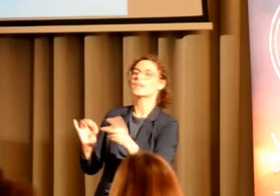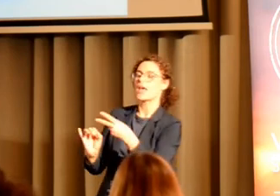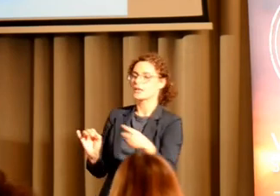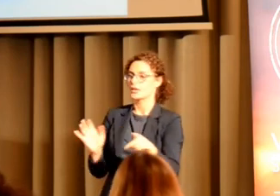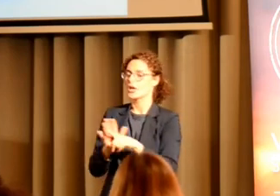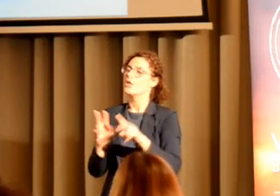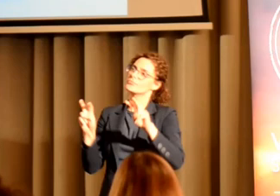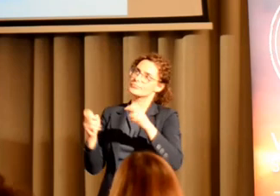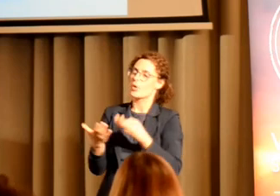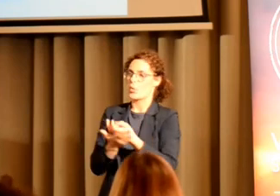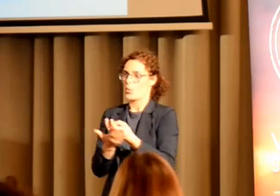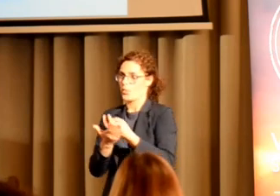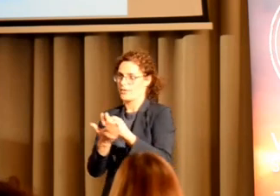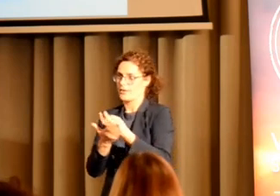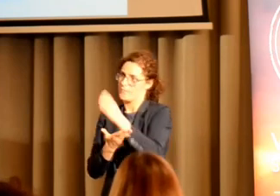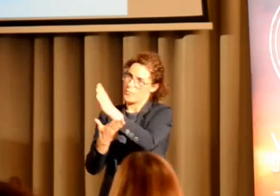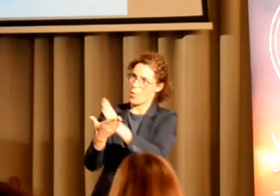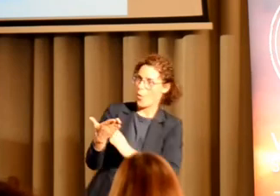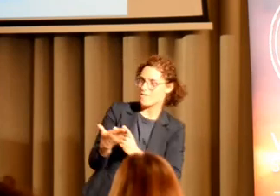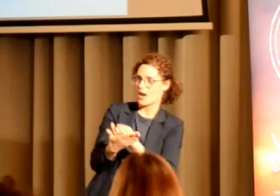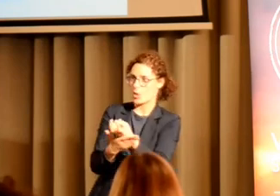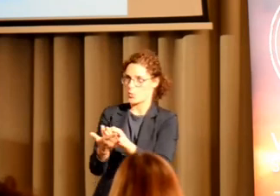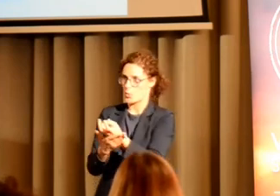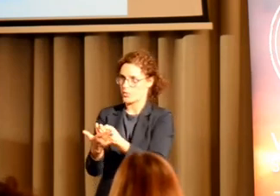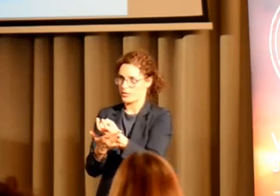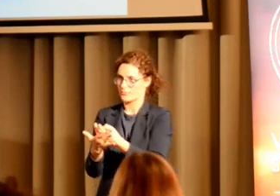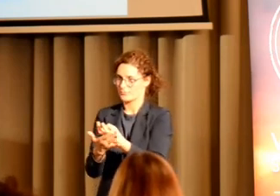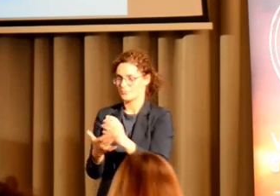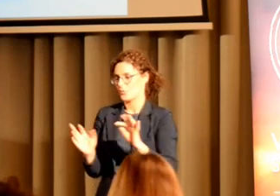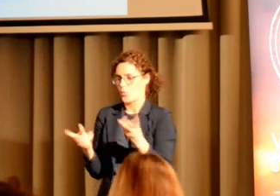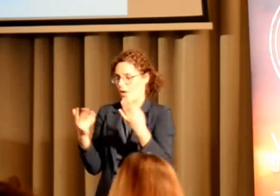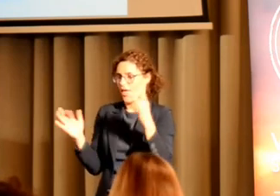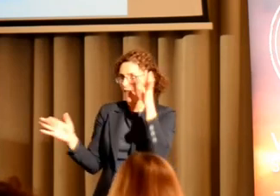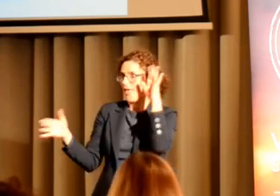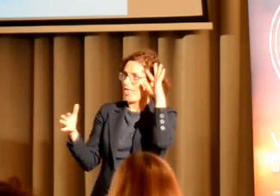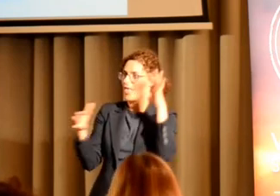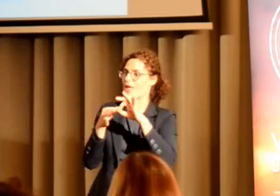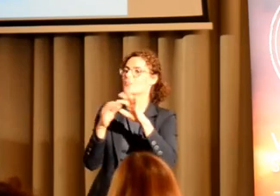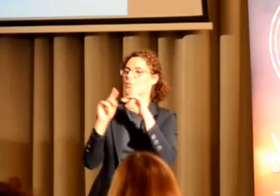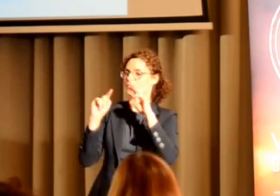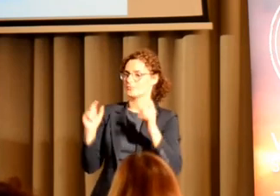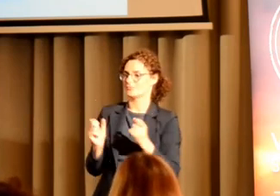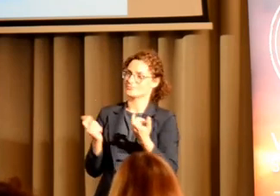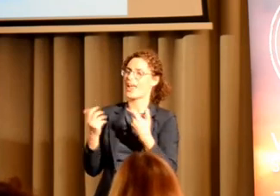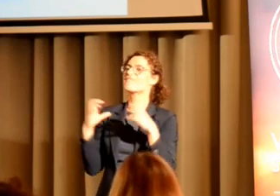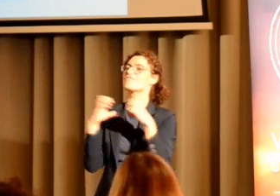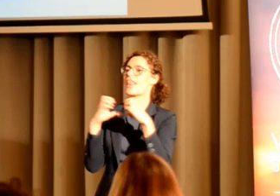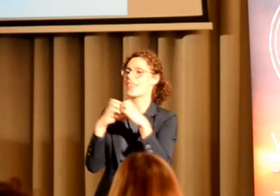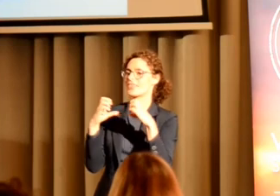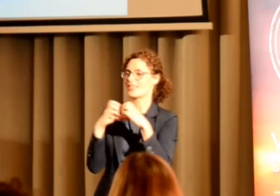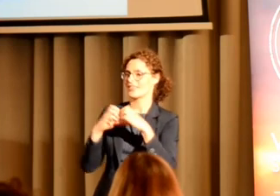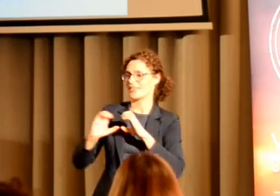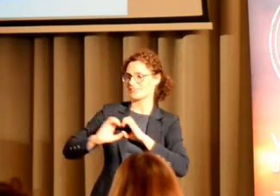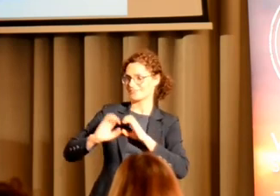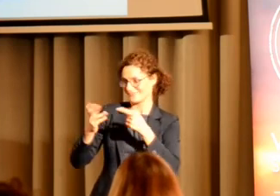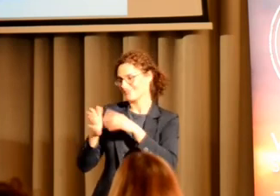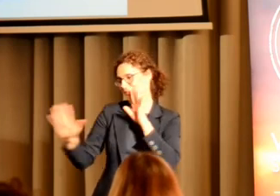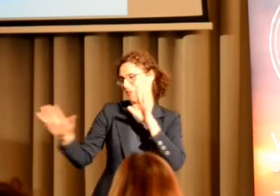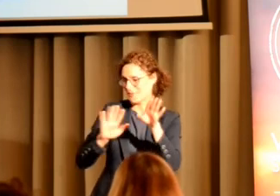okolicach połowy lutego. Dość łatwo zapamiętać w związku z tym, bo to tak nam się kojarzy z walentynkami, prawda? Spotykają